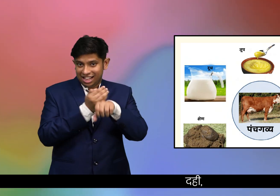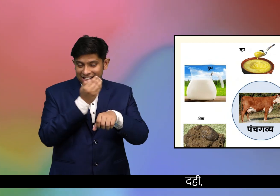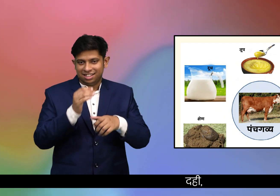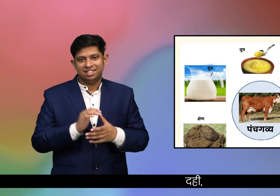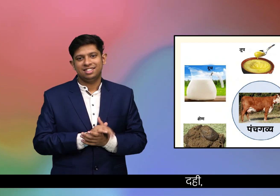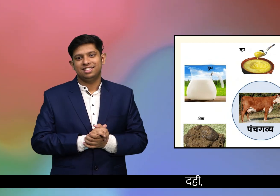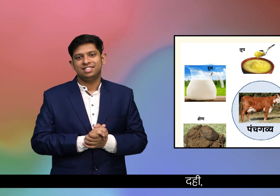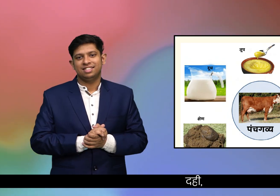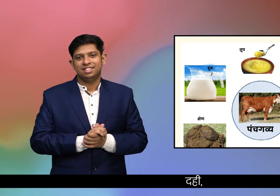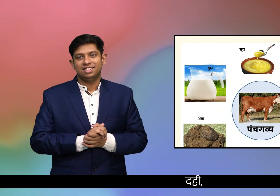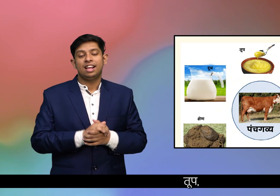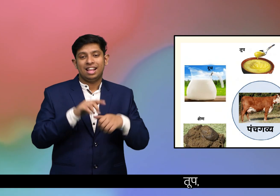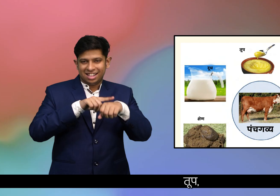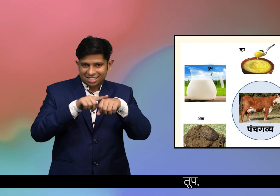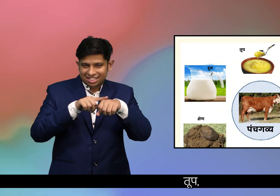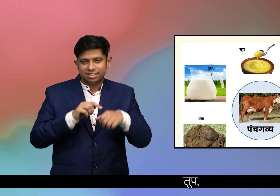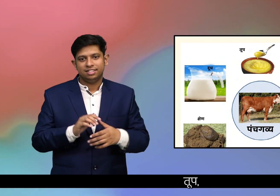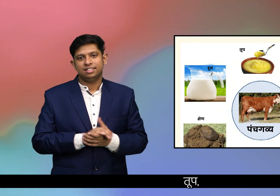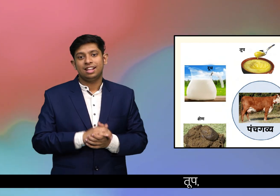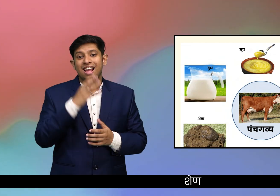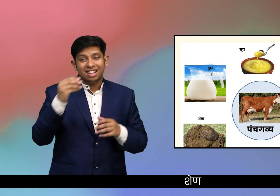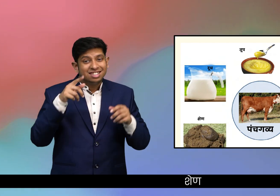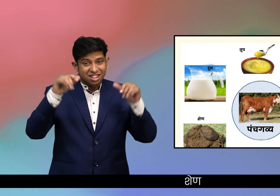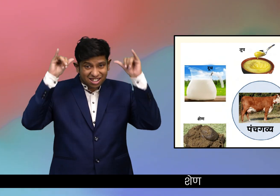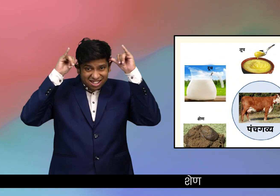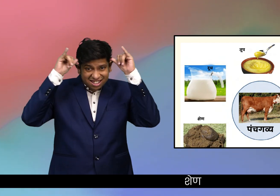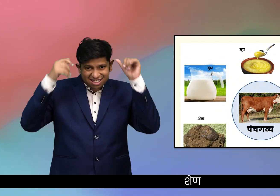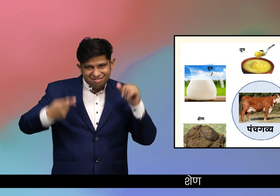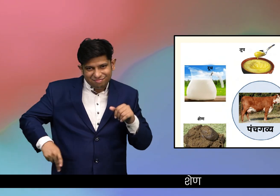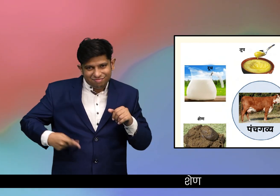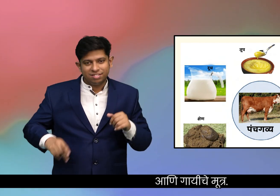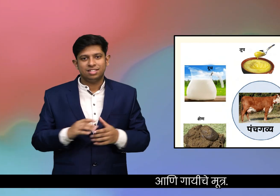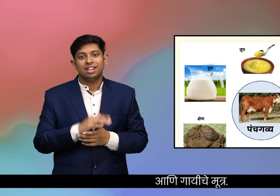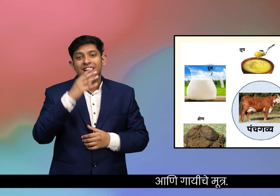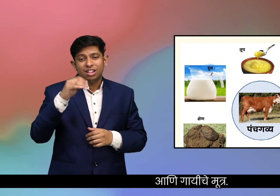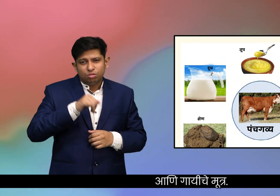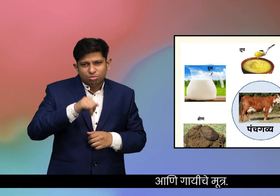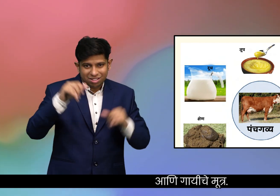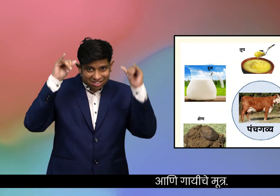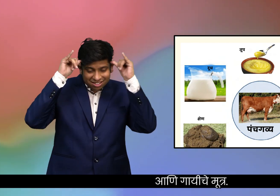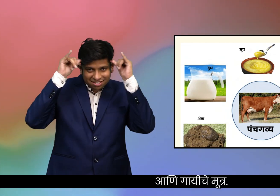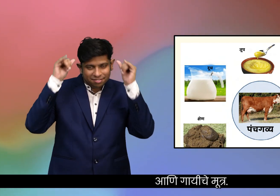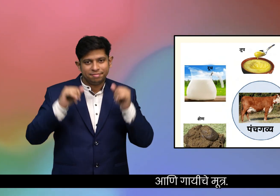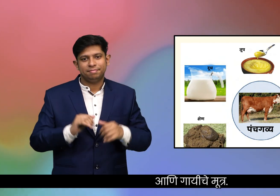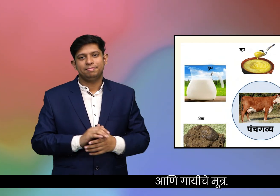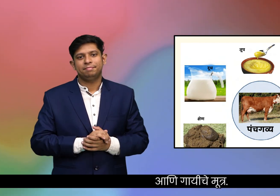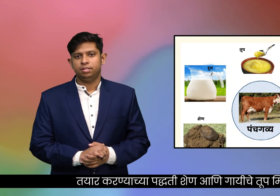घी, तूप, शेण आणि गायीचे मूत्र.